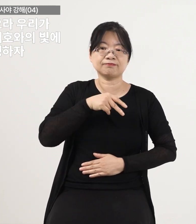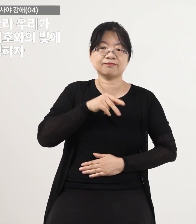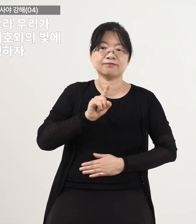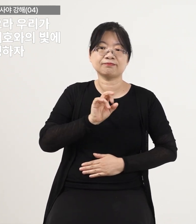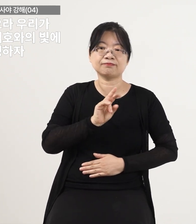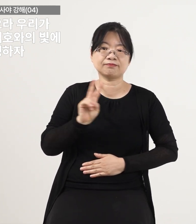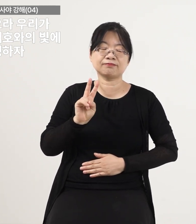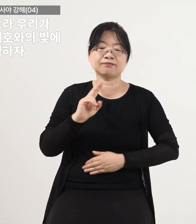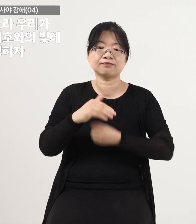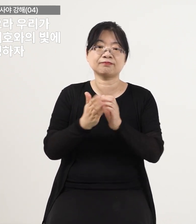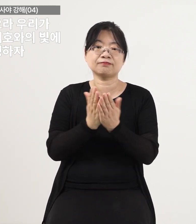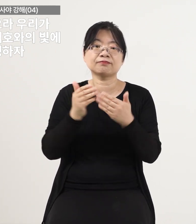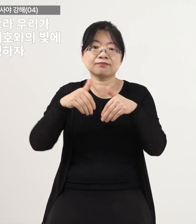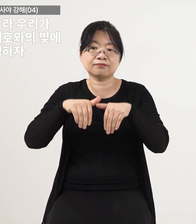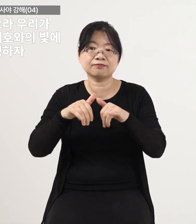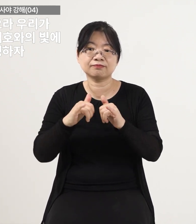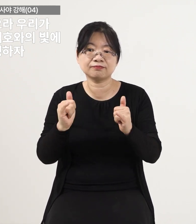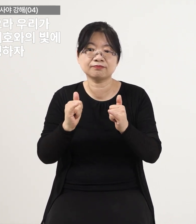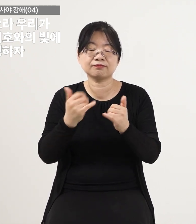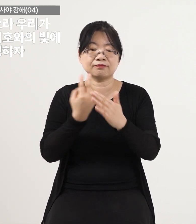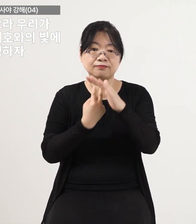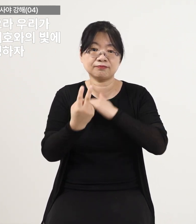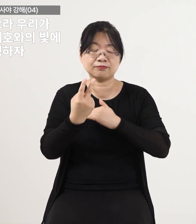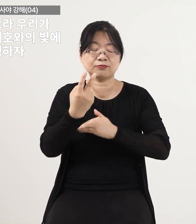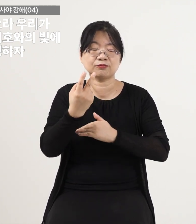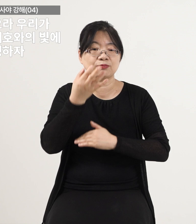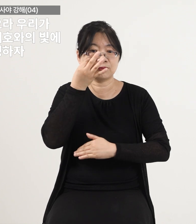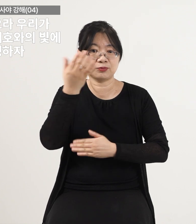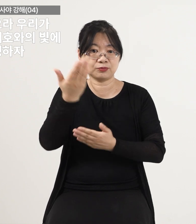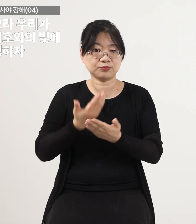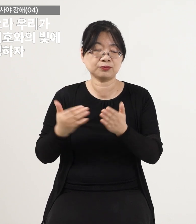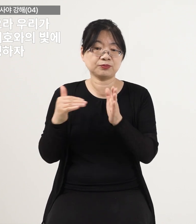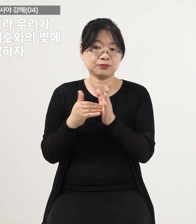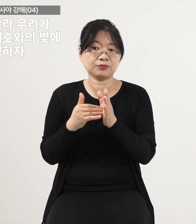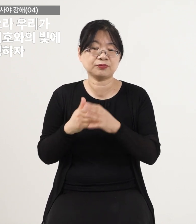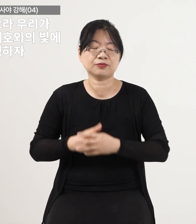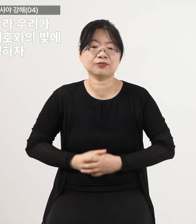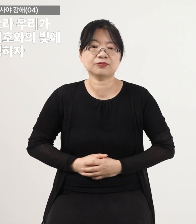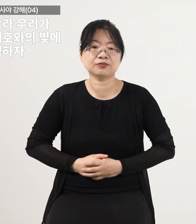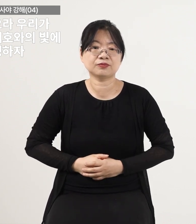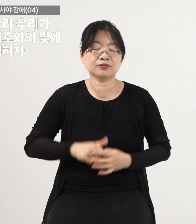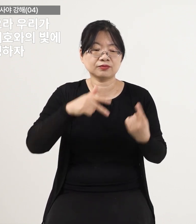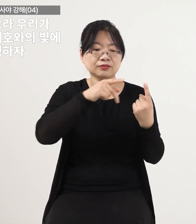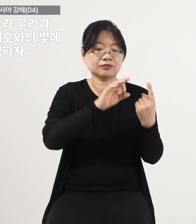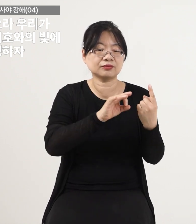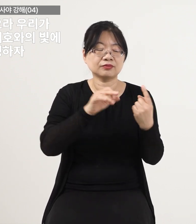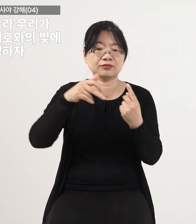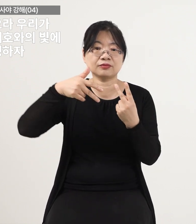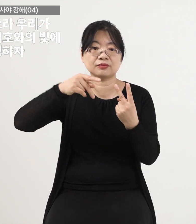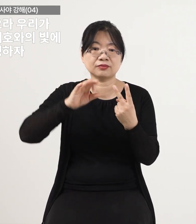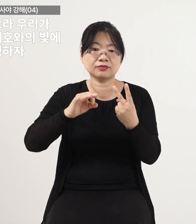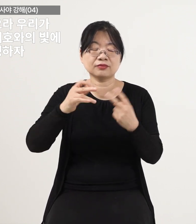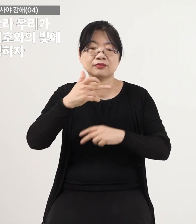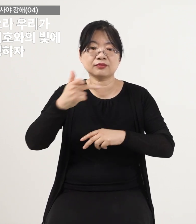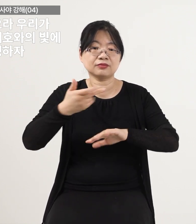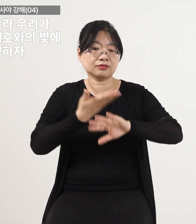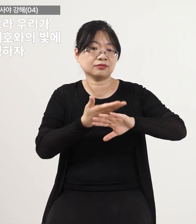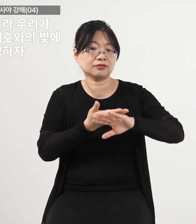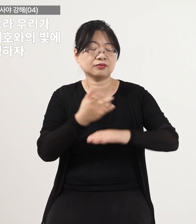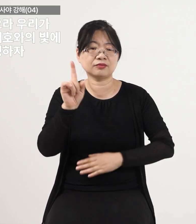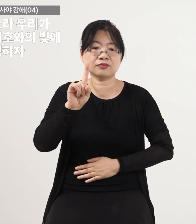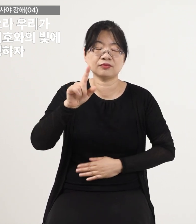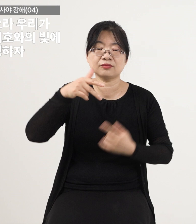선지자의 비전으로 보여주신 겁니다. 믿습니까? 그래서 1장과 2장에 큰 차이점이